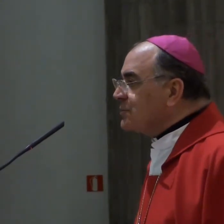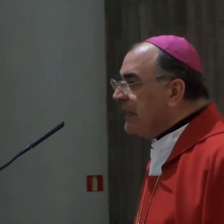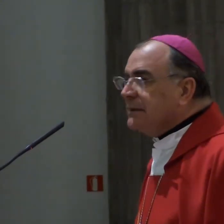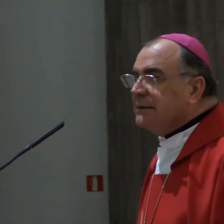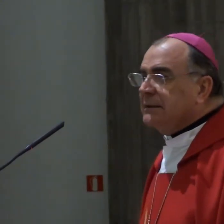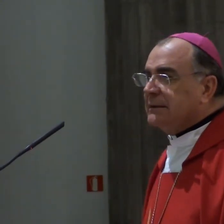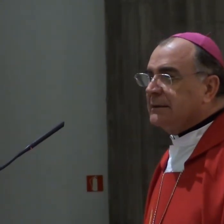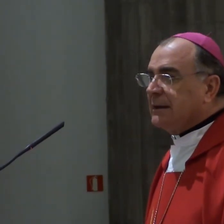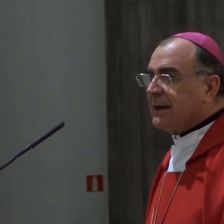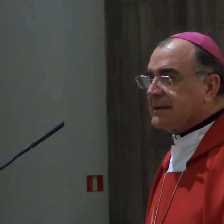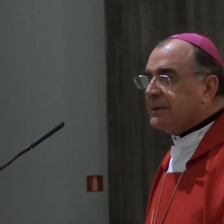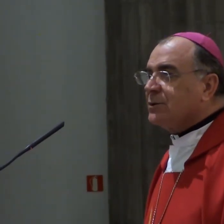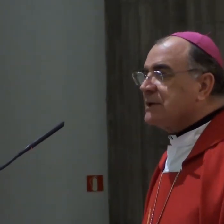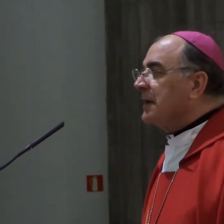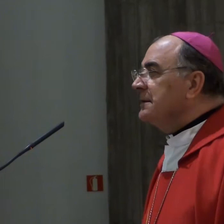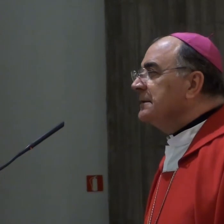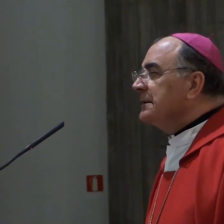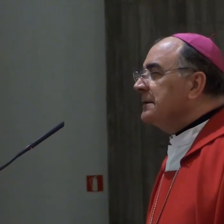Santa de Jerusalén